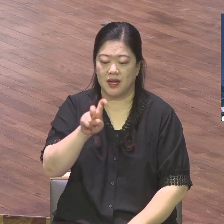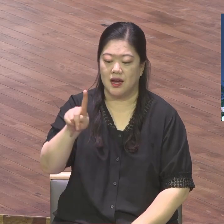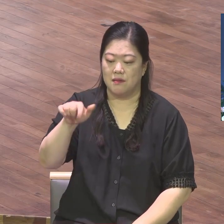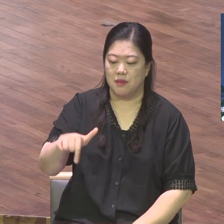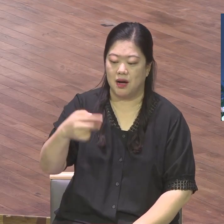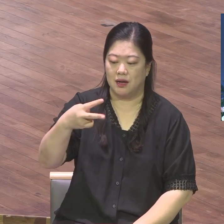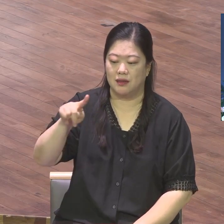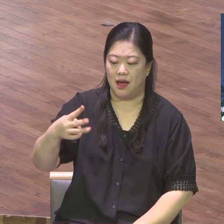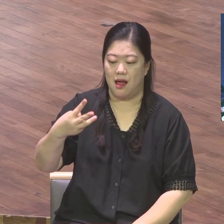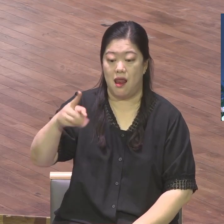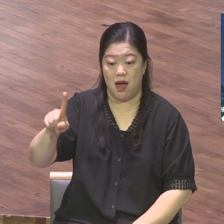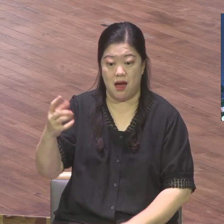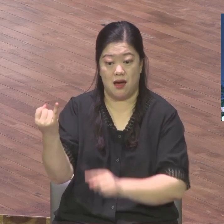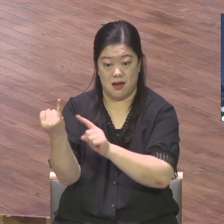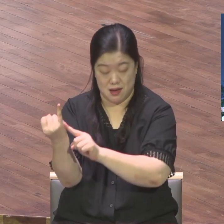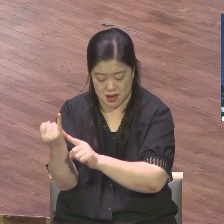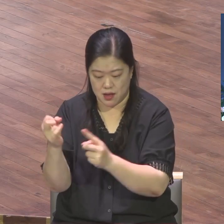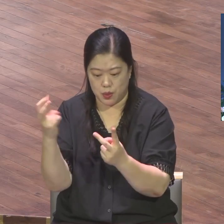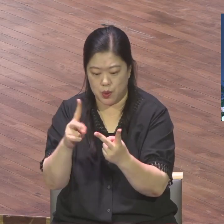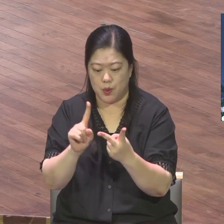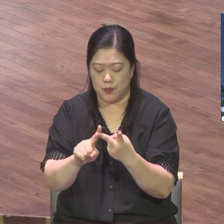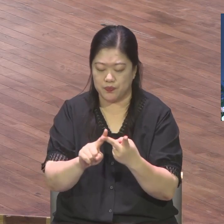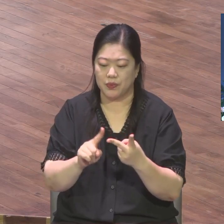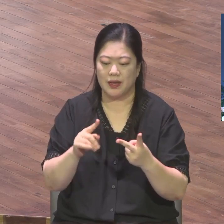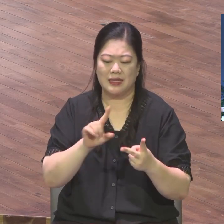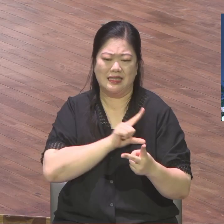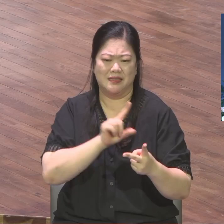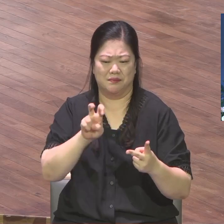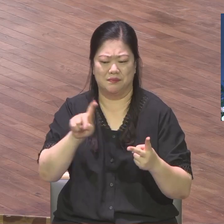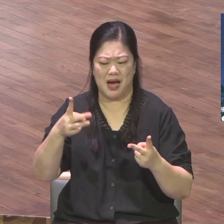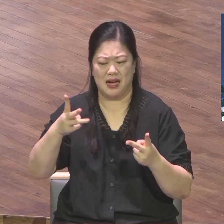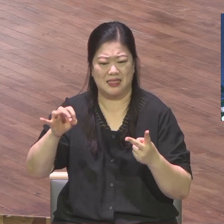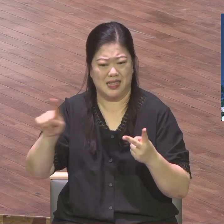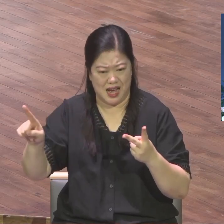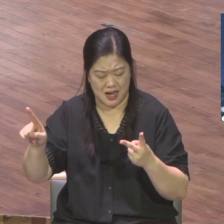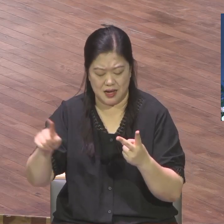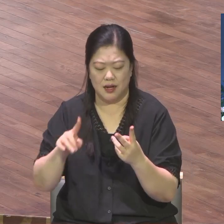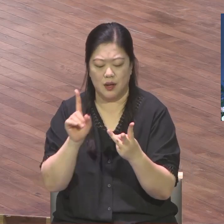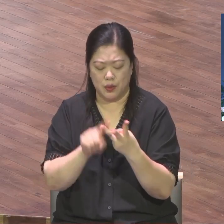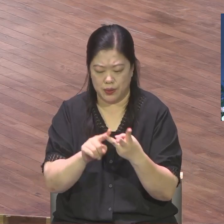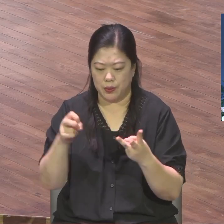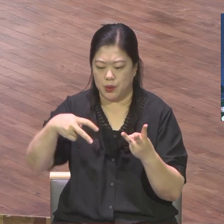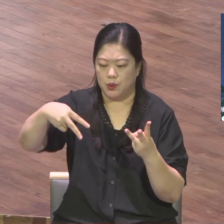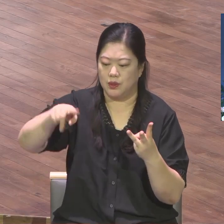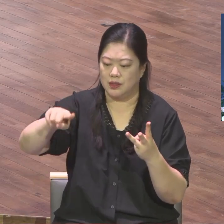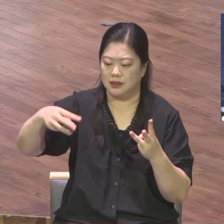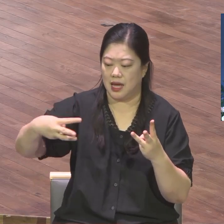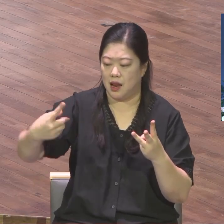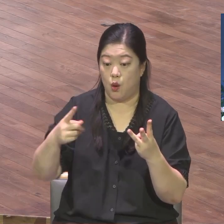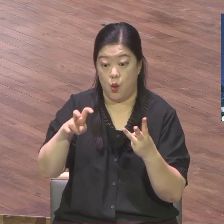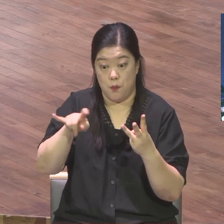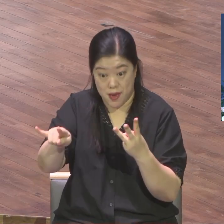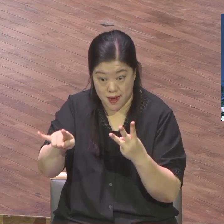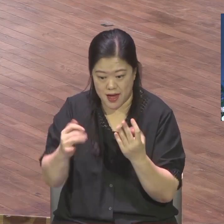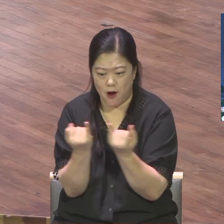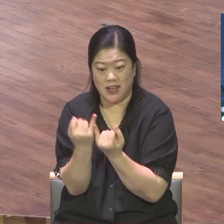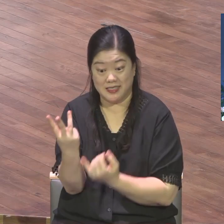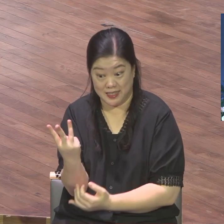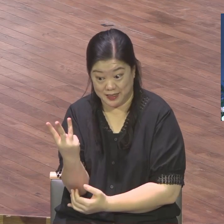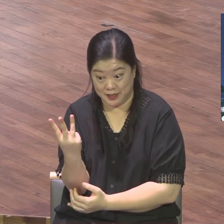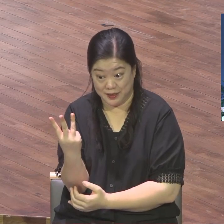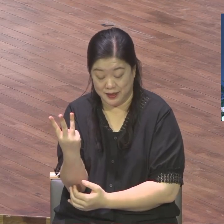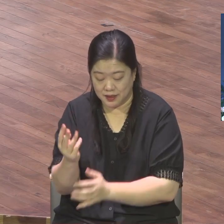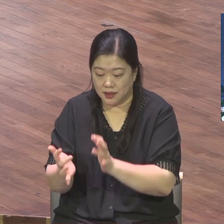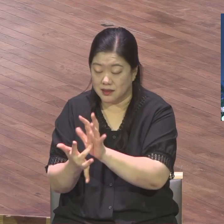마리아와 알페오 아들 야고보의 어머니 마리아와 또 다른 야고보와 요한의 어머니 살로메가 예수님의 부활 소식을 들었을 때만